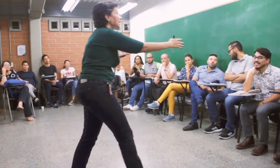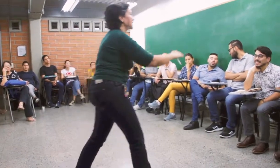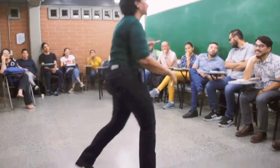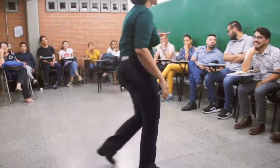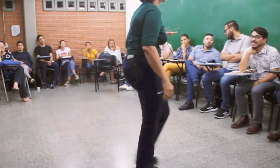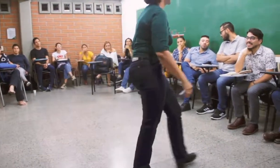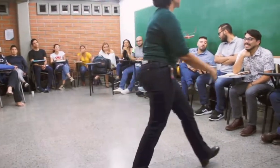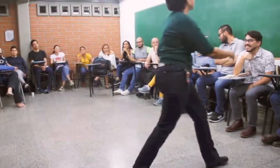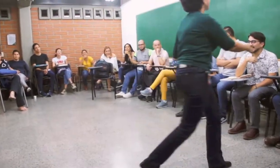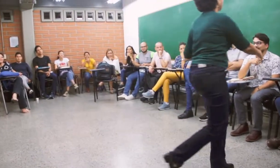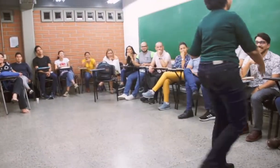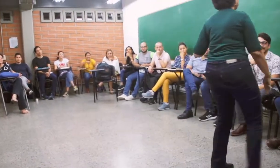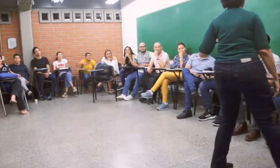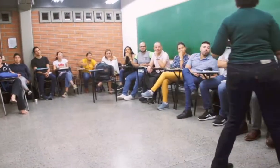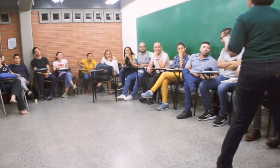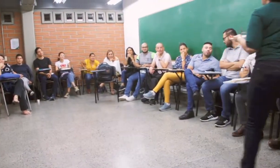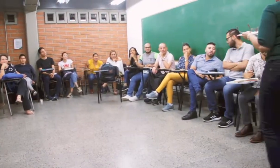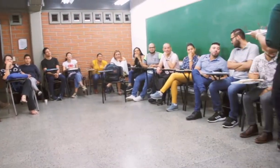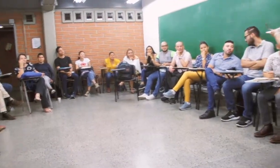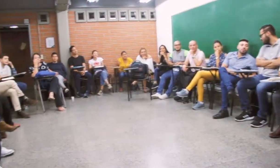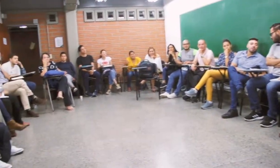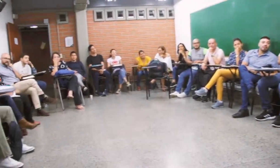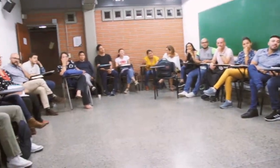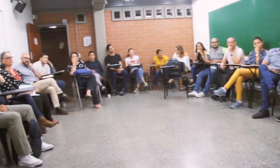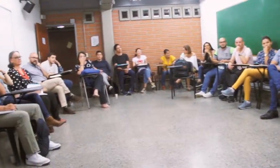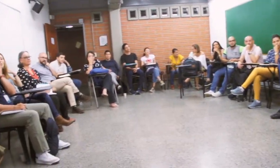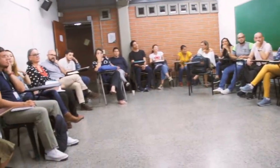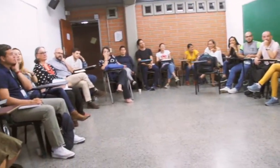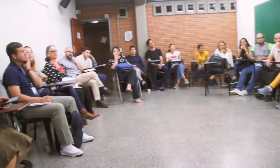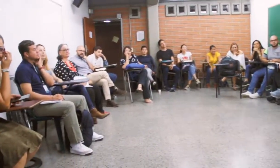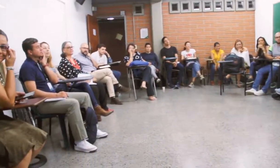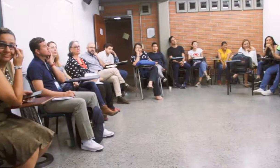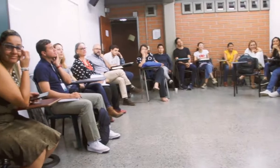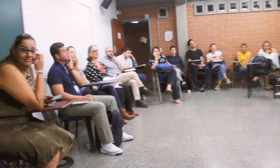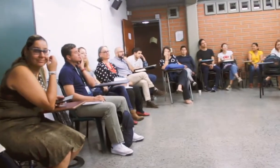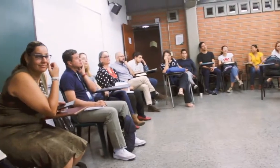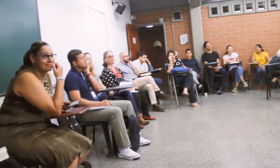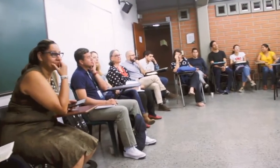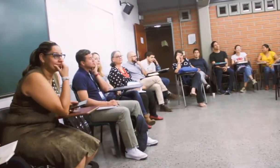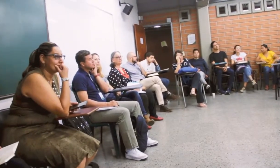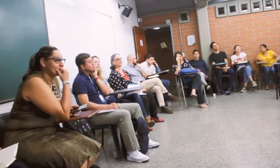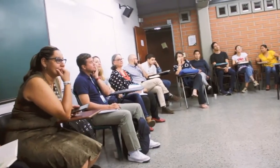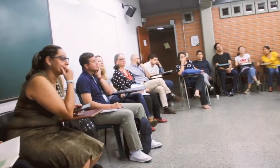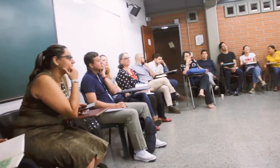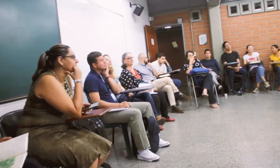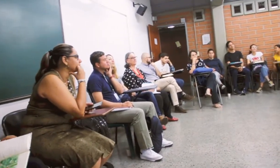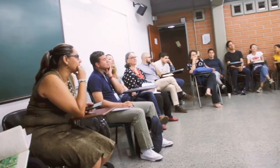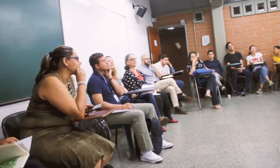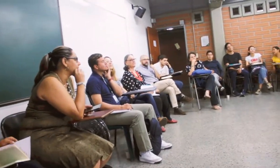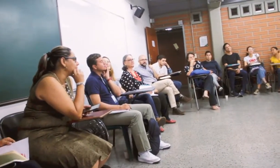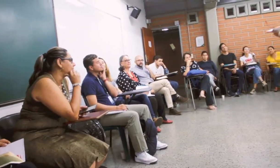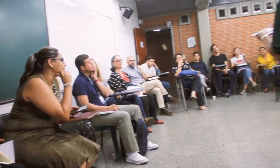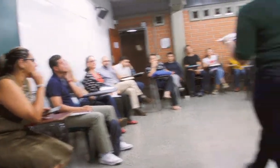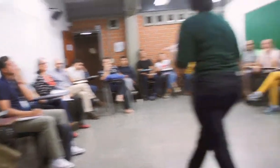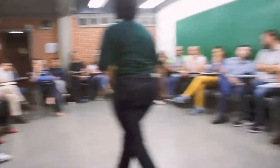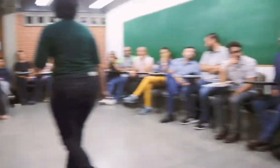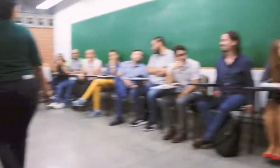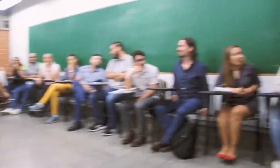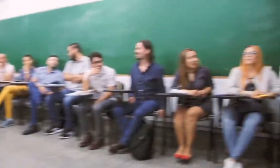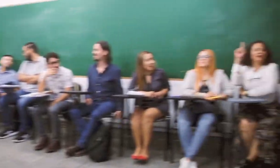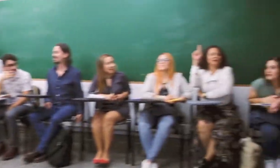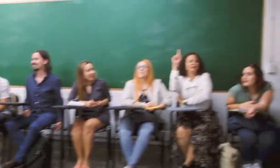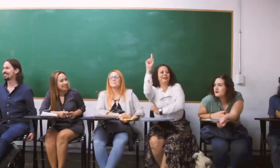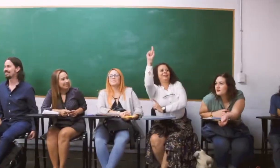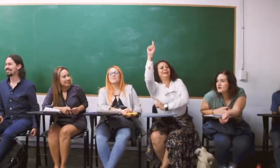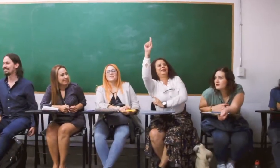Dentro de 15, perdón. 15. Entonces, voluntarios. Yo escuché gente